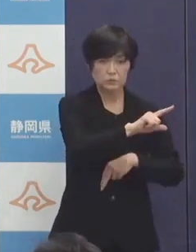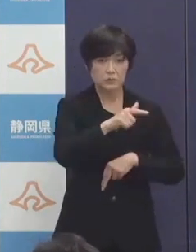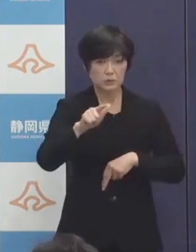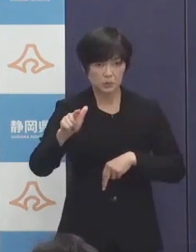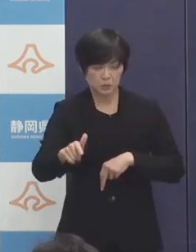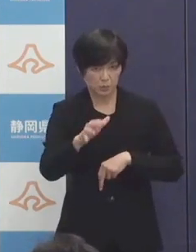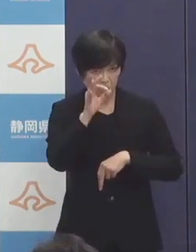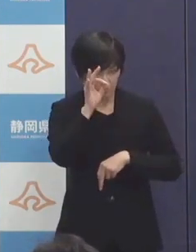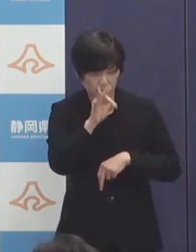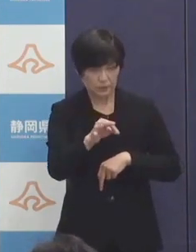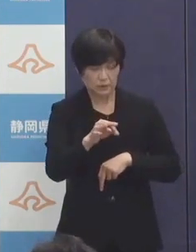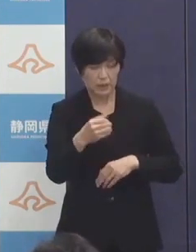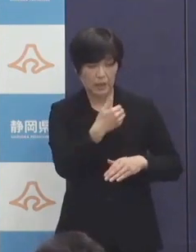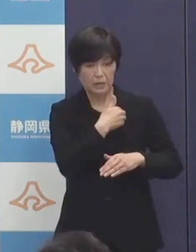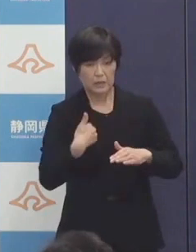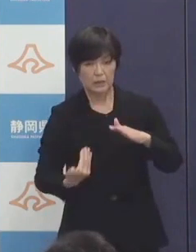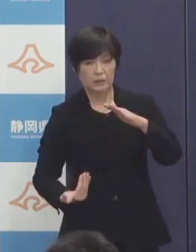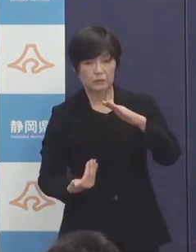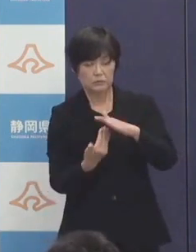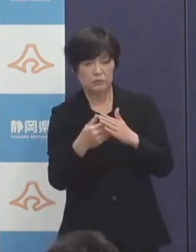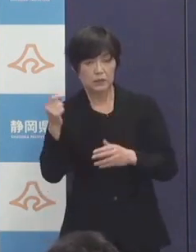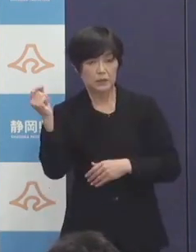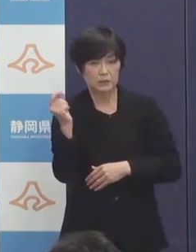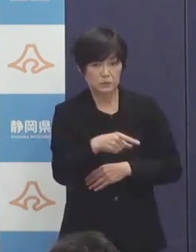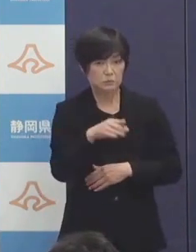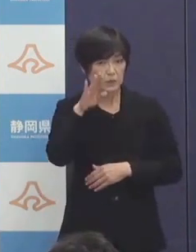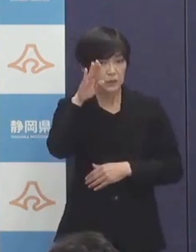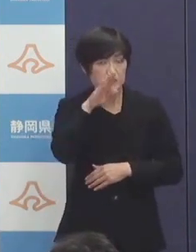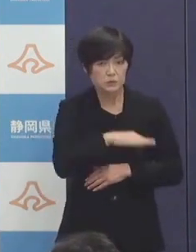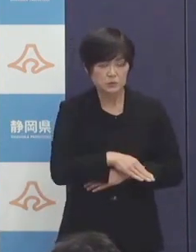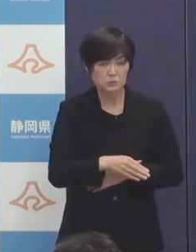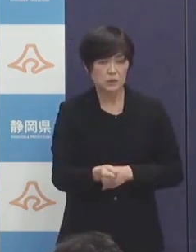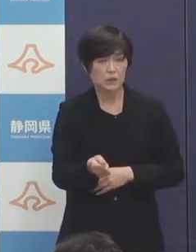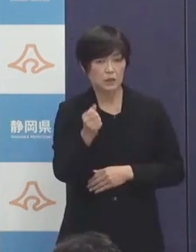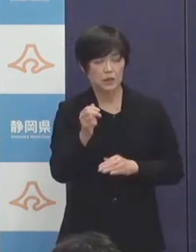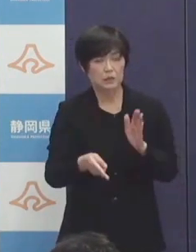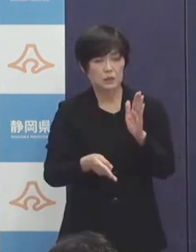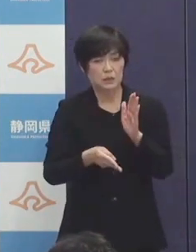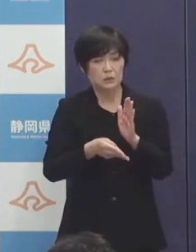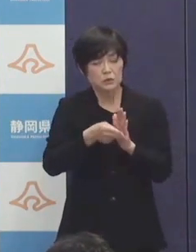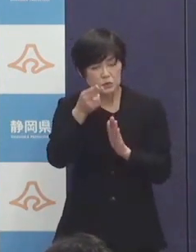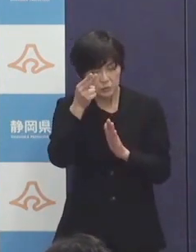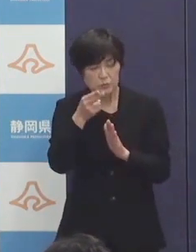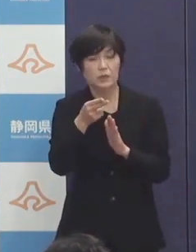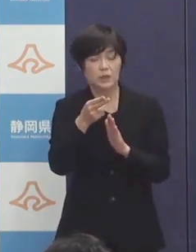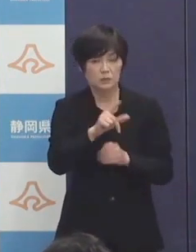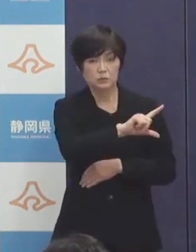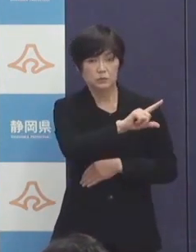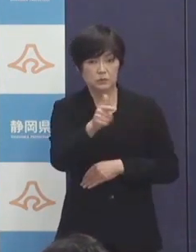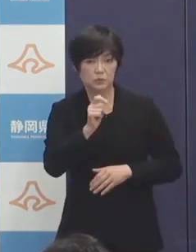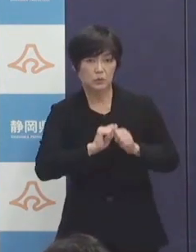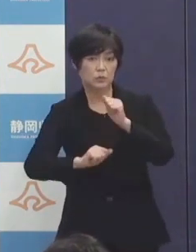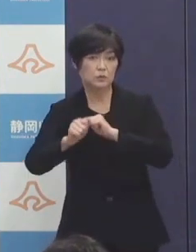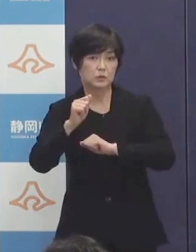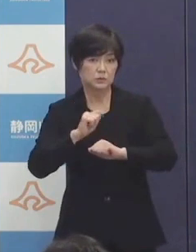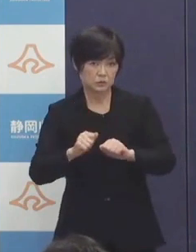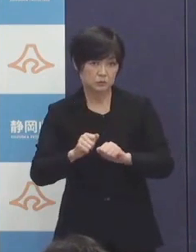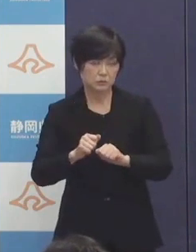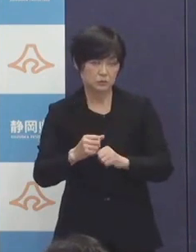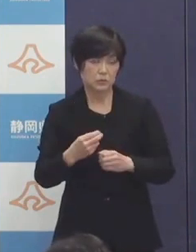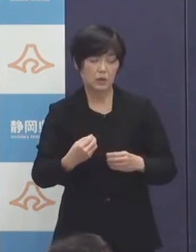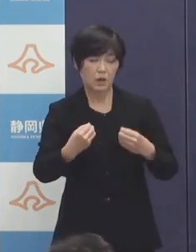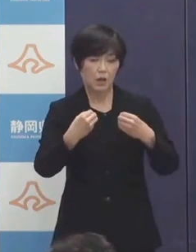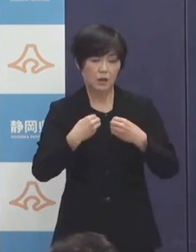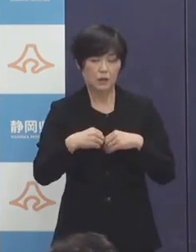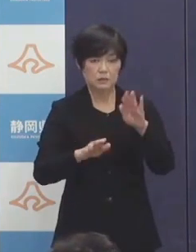ながら、可能な限り速やかに宿泊や周遊を促す取り組みを感染状況が